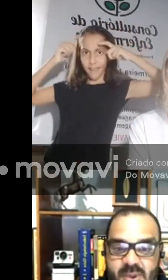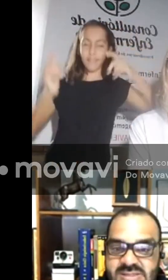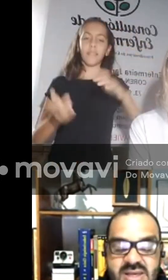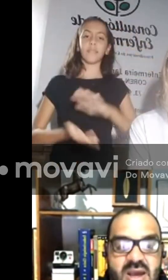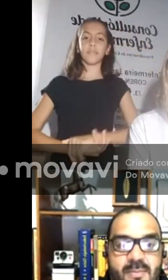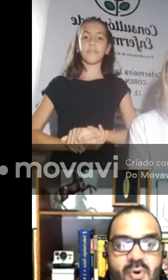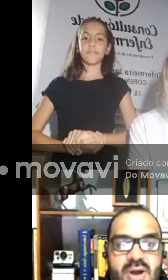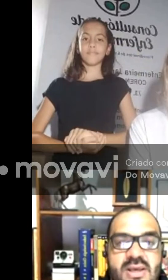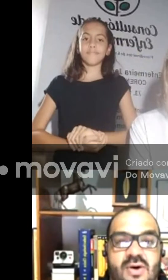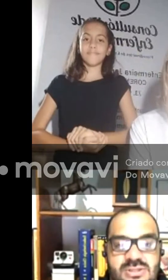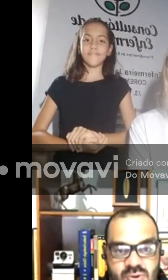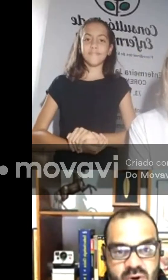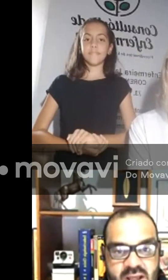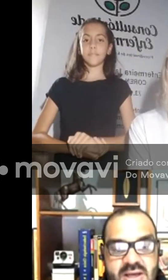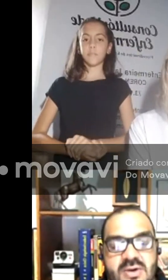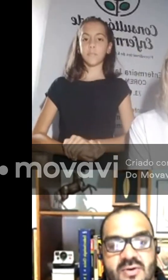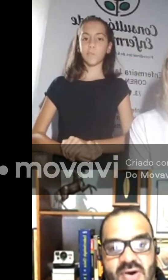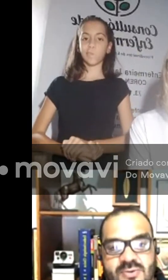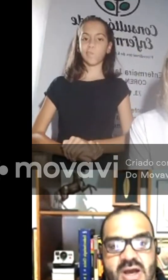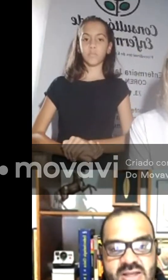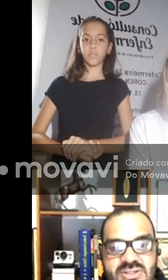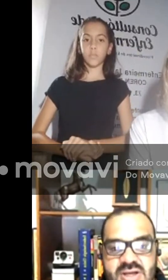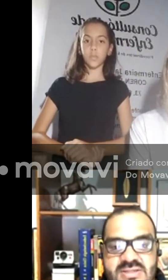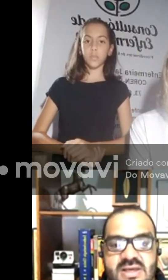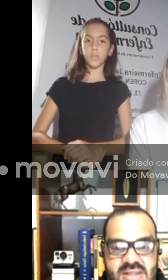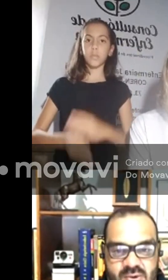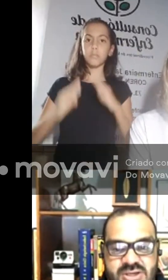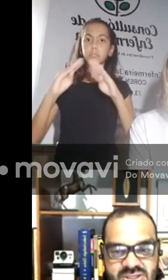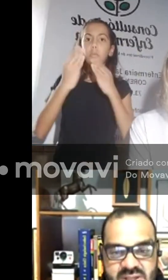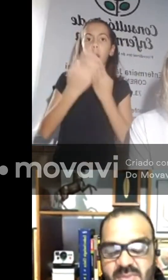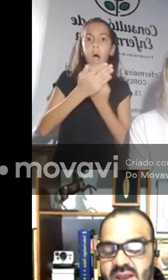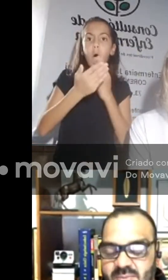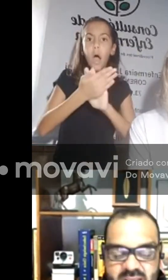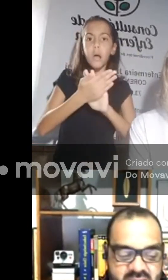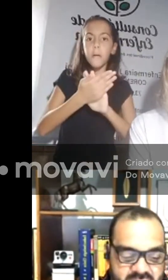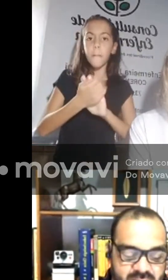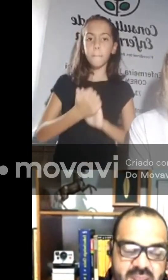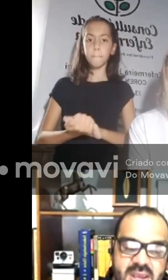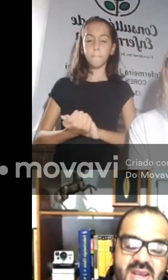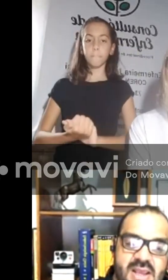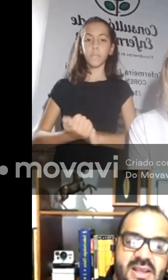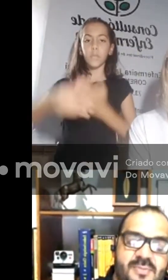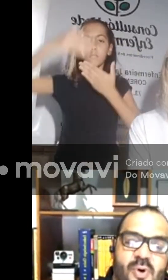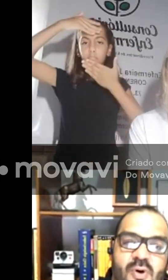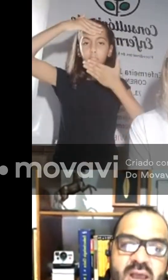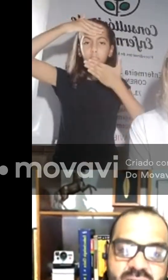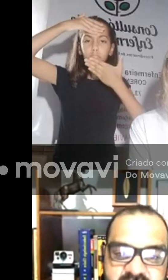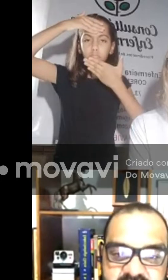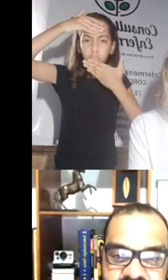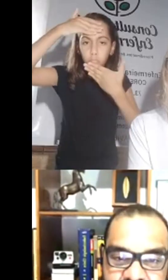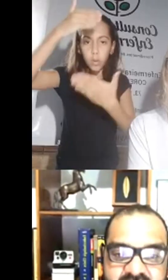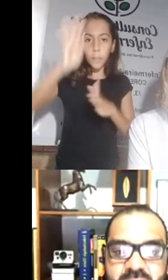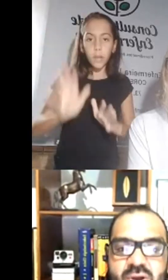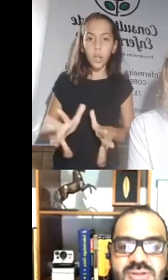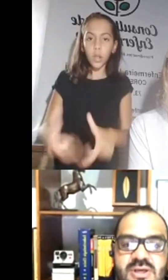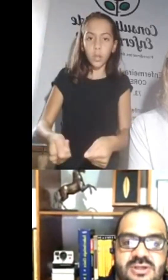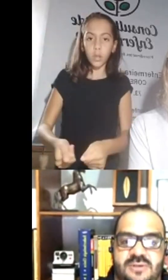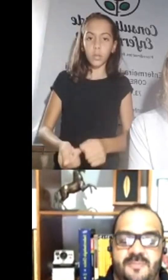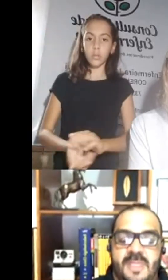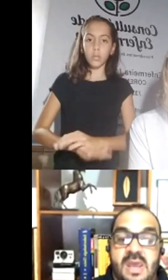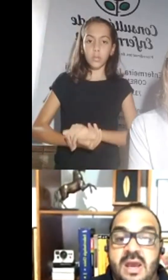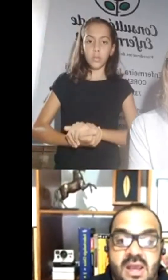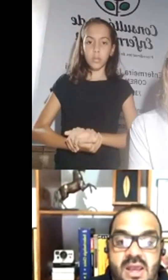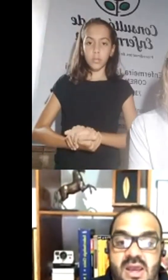tem uma parceria boa aí, que é uma escola, uma faculdade à distância aí, está com a gente também aí, obrigado. Bom, é o seguinte, a academia é o